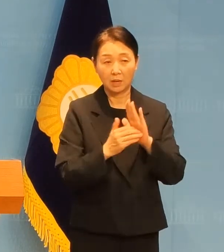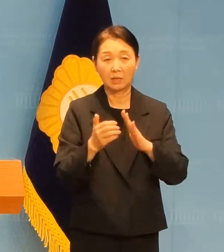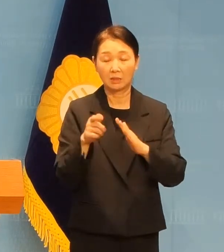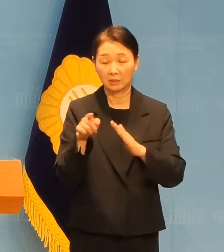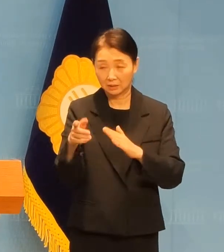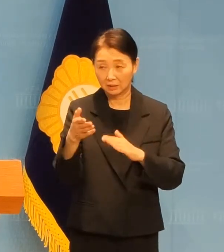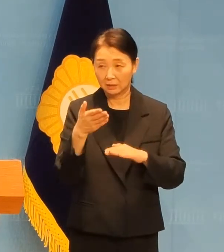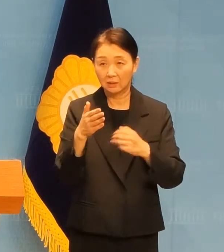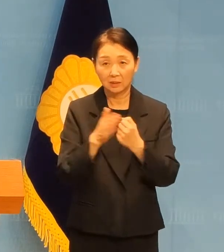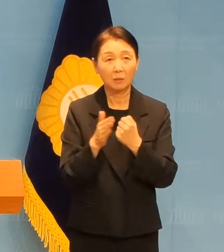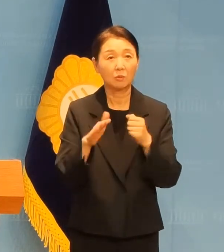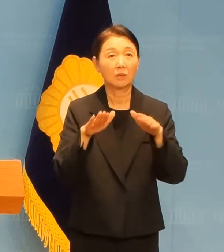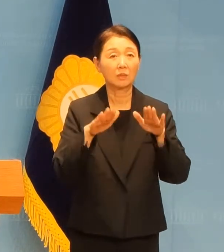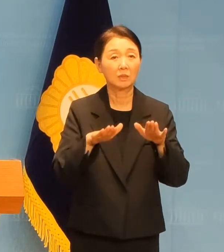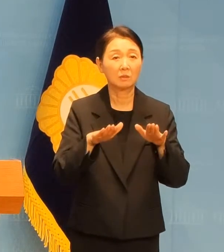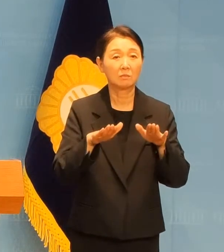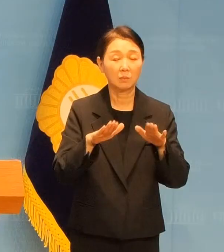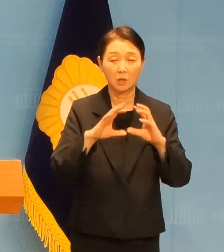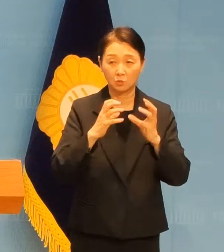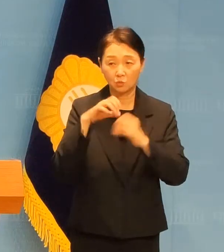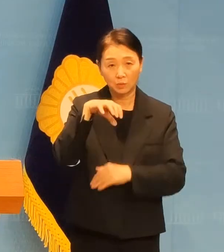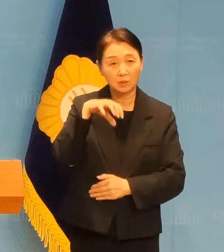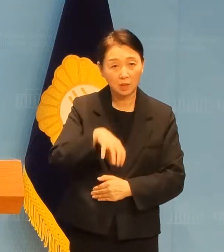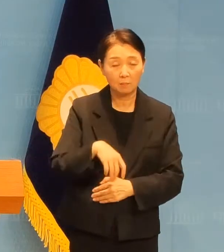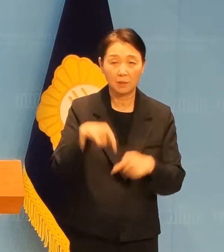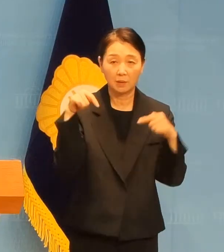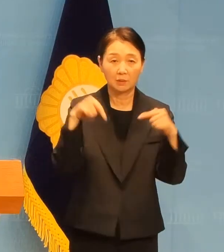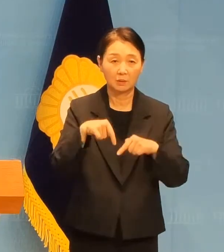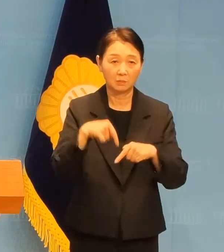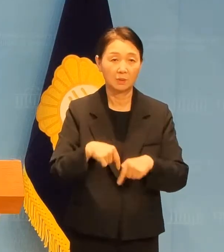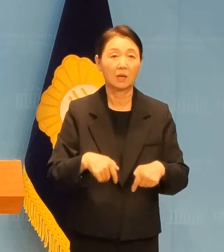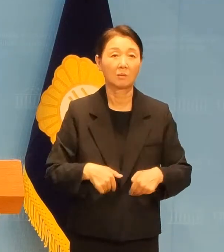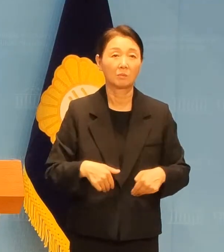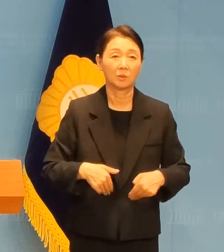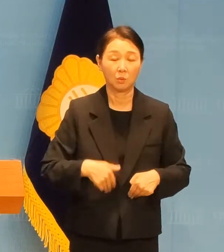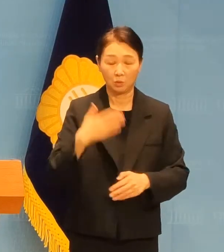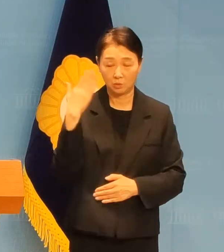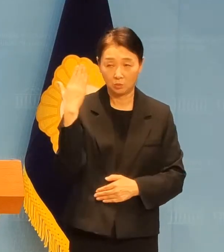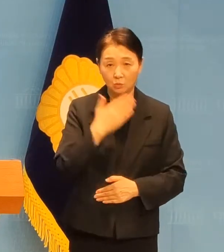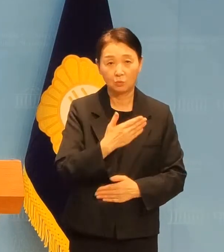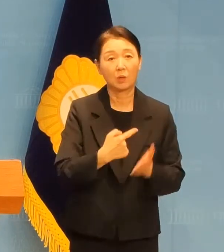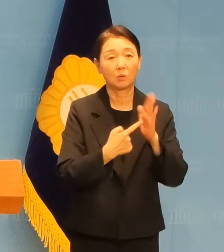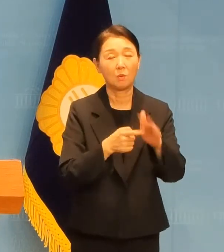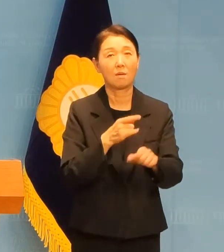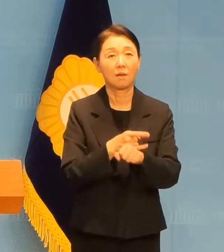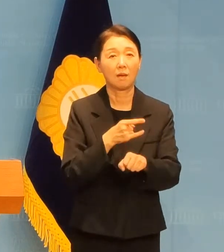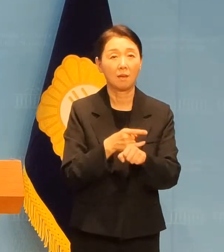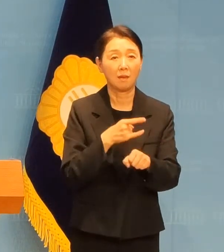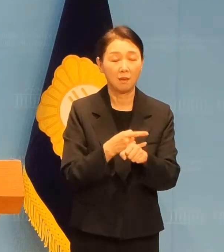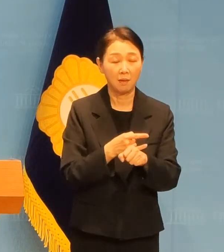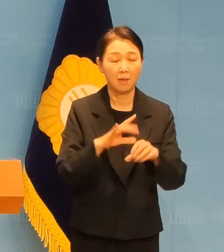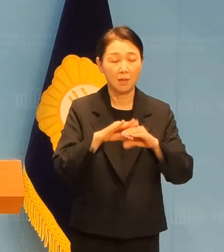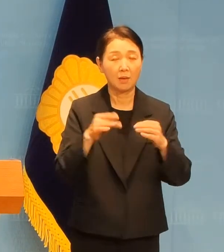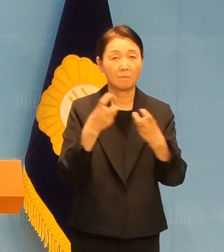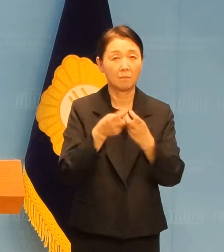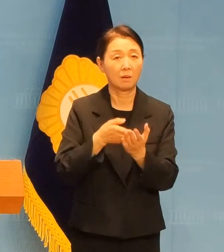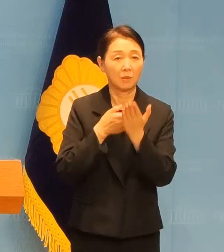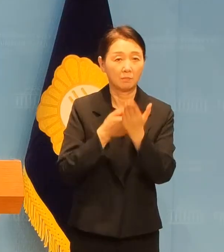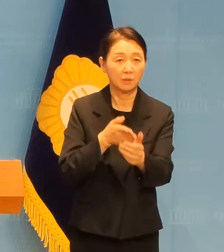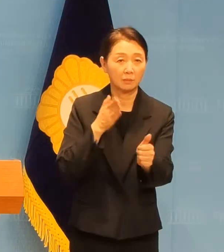돌리기 전에 지금이라도 국민 앞에 협상 내용을 투명하게 공개하고 대안을